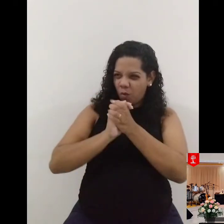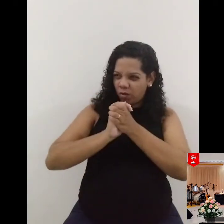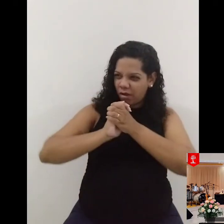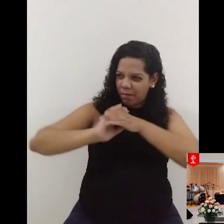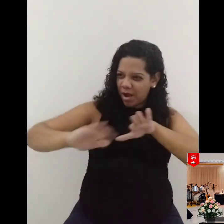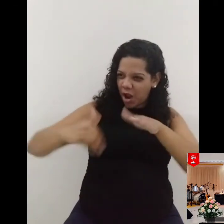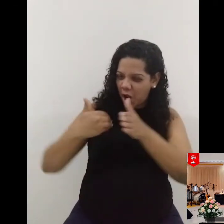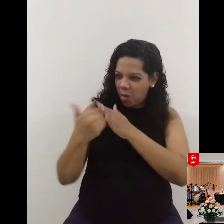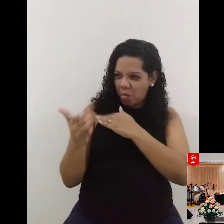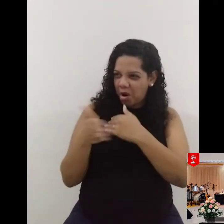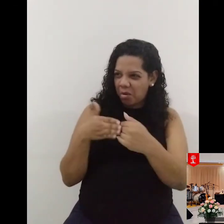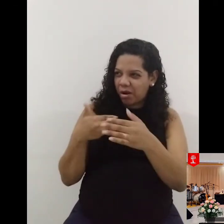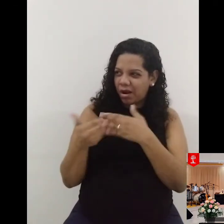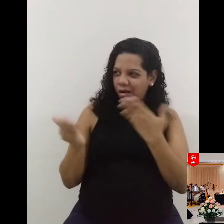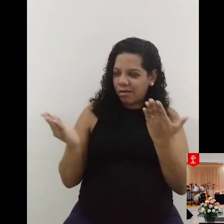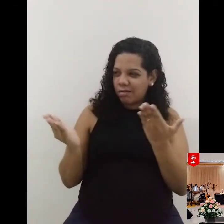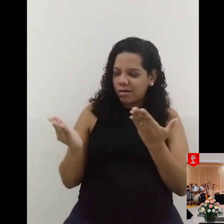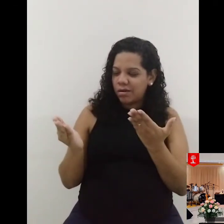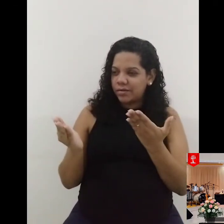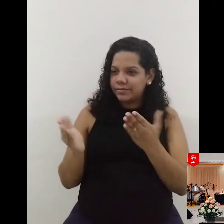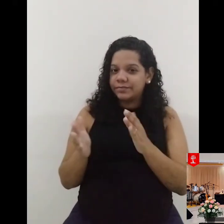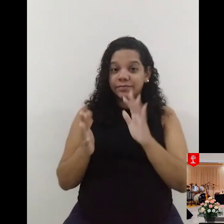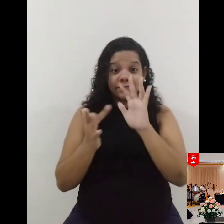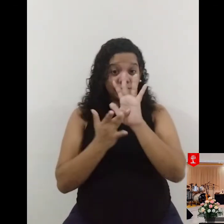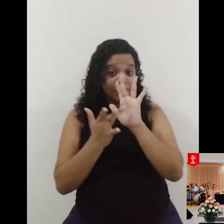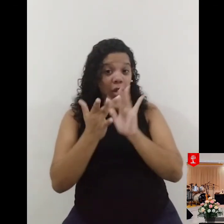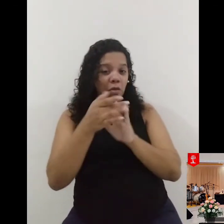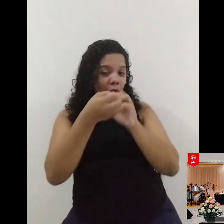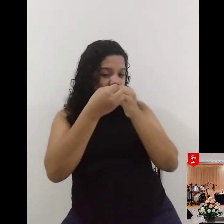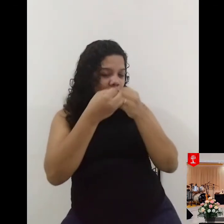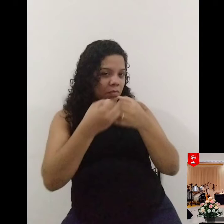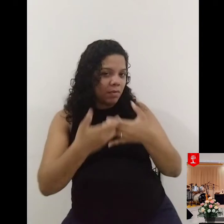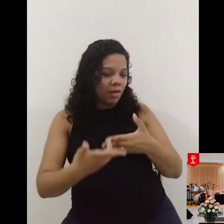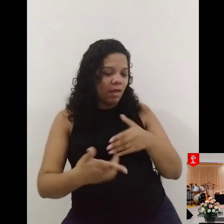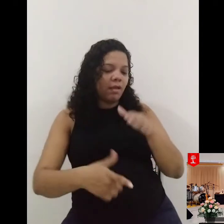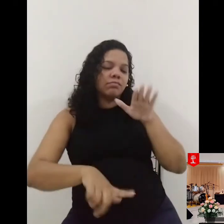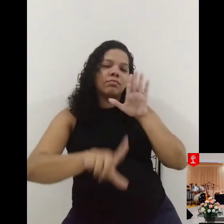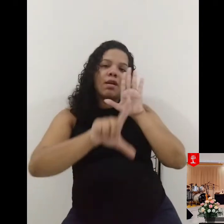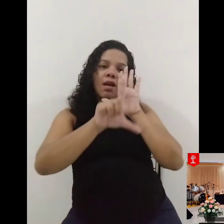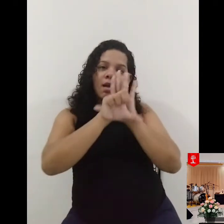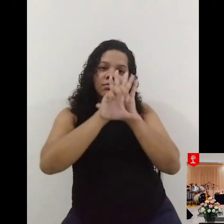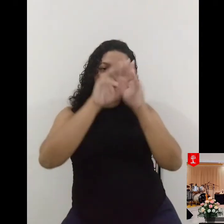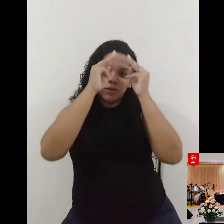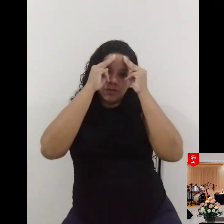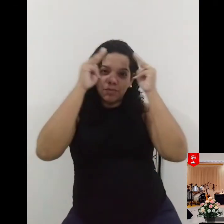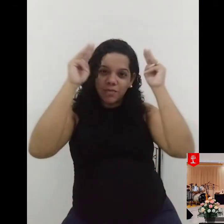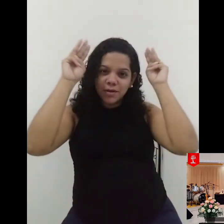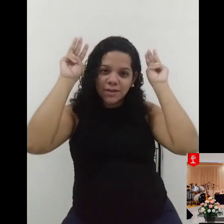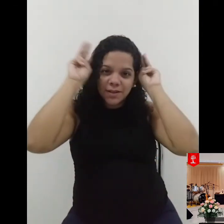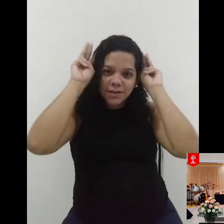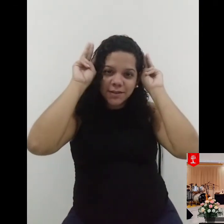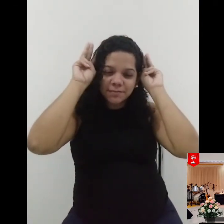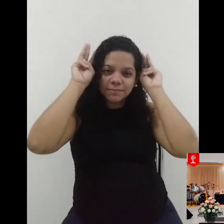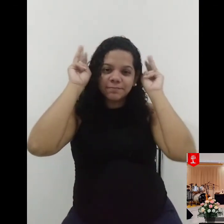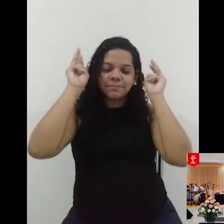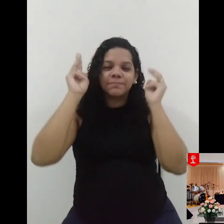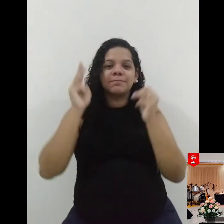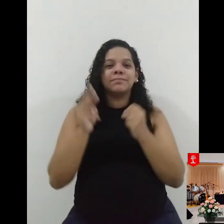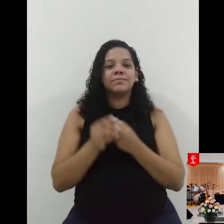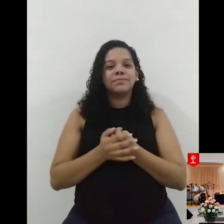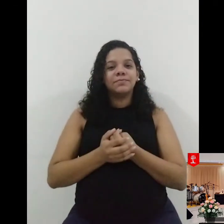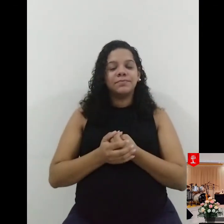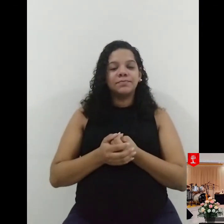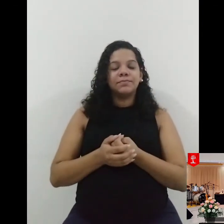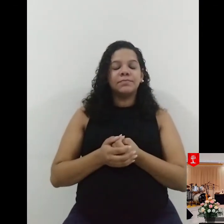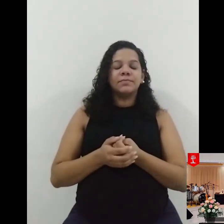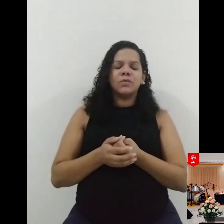E aí eles questionam, mas Moisés, ele ordenou que desse carta de divórcio. E Jesus disse: olha,